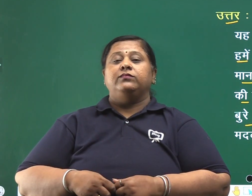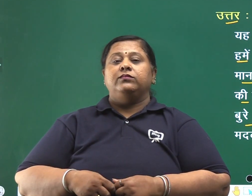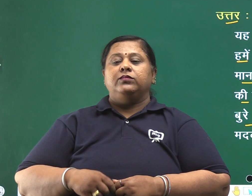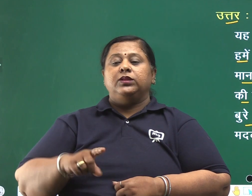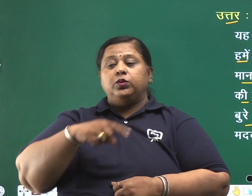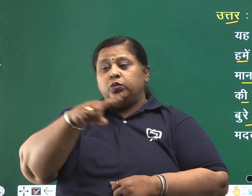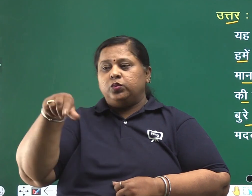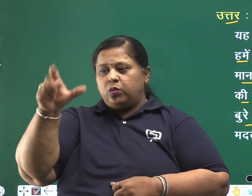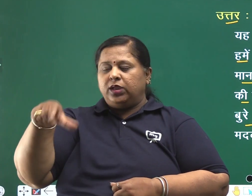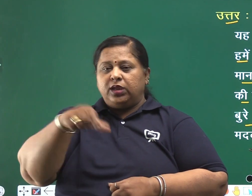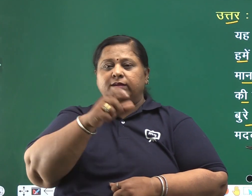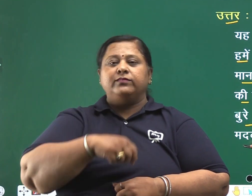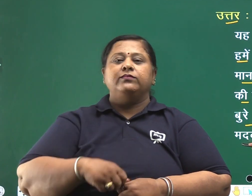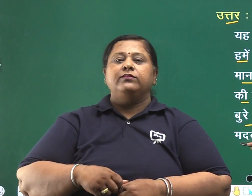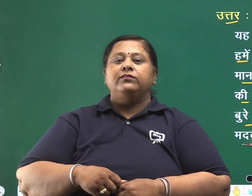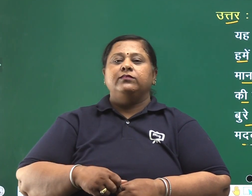दूसरों की